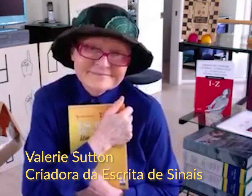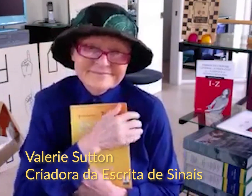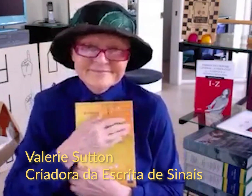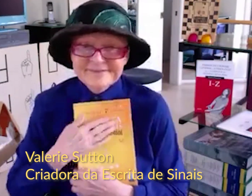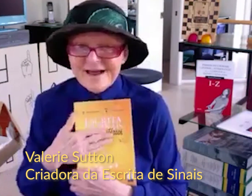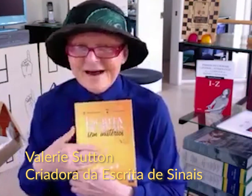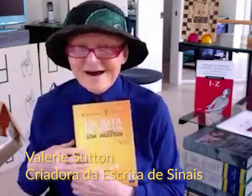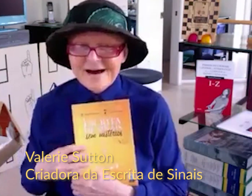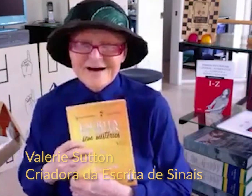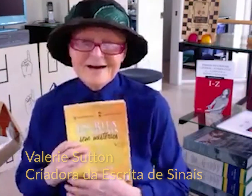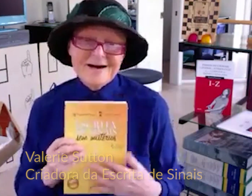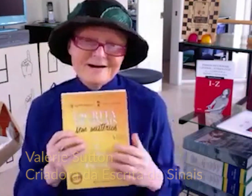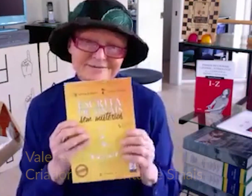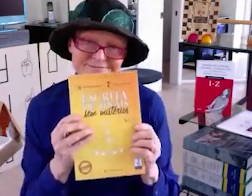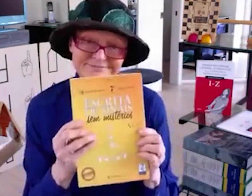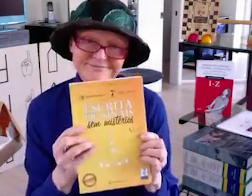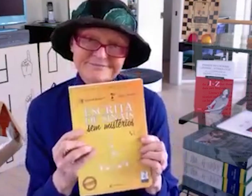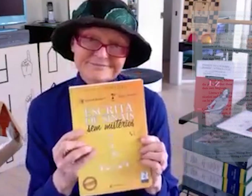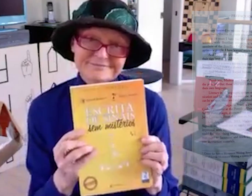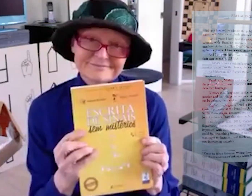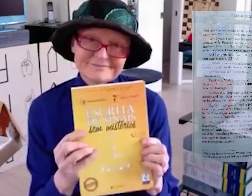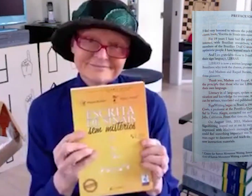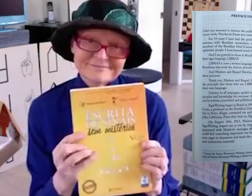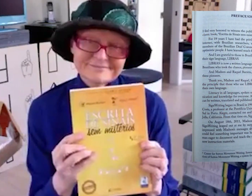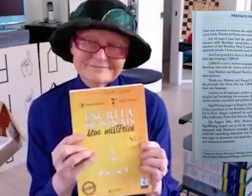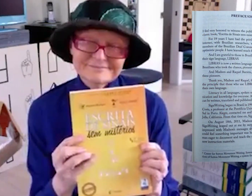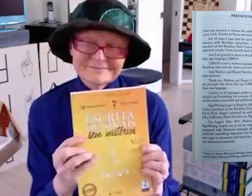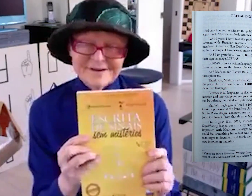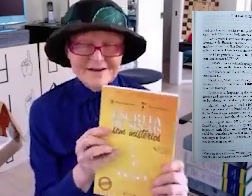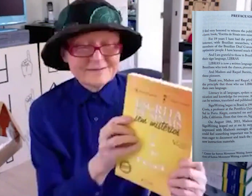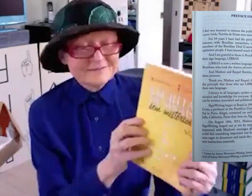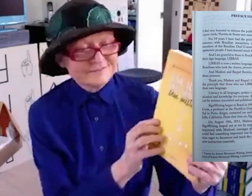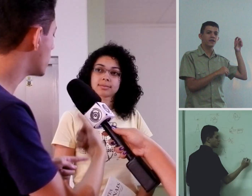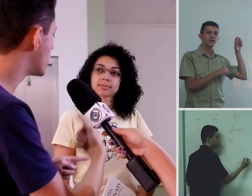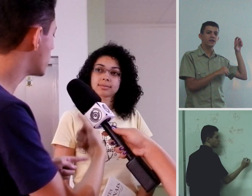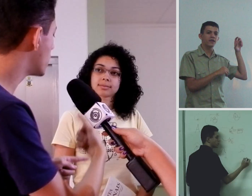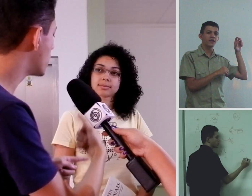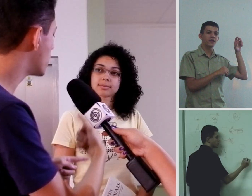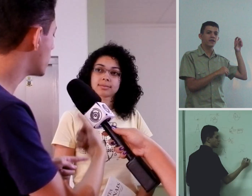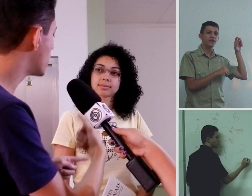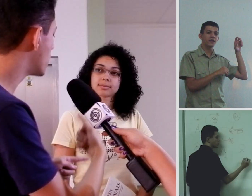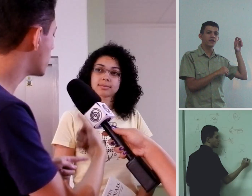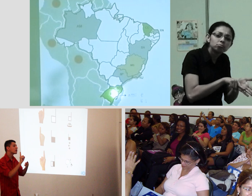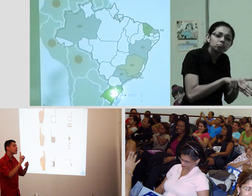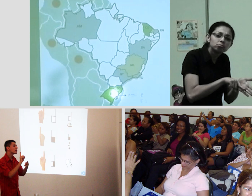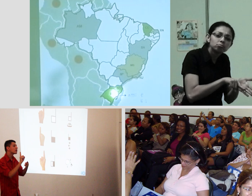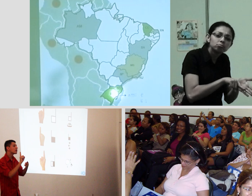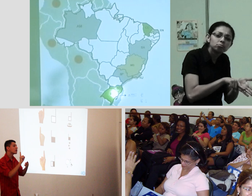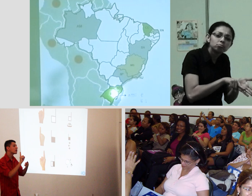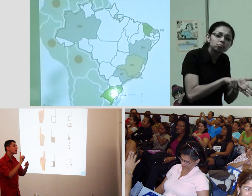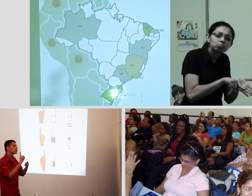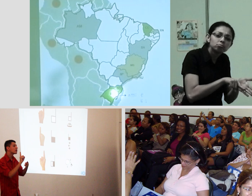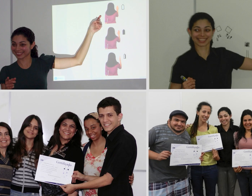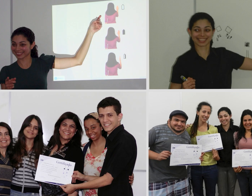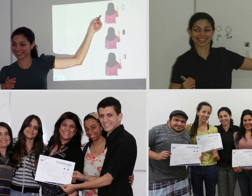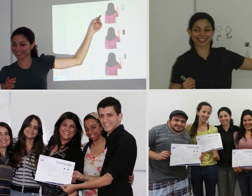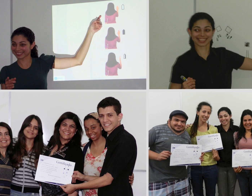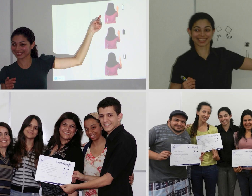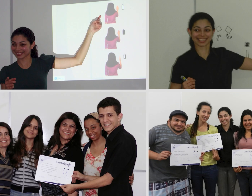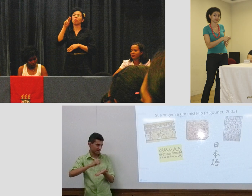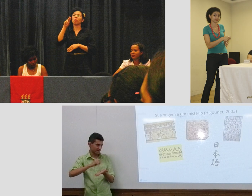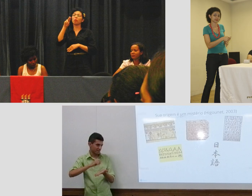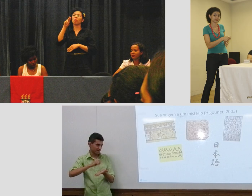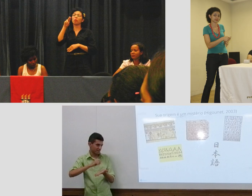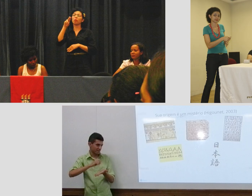Sutton, criadora dessa escrita, fez o prefácio de uma das edições. Por anos, ministramos muitas